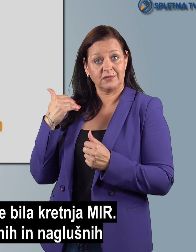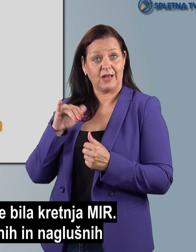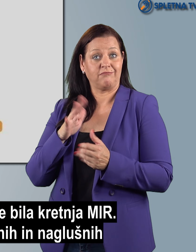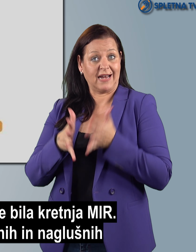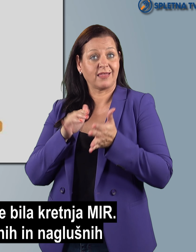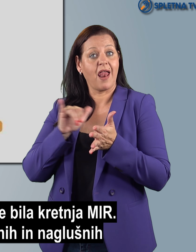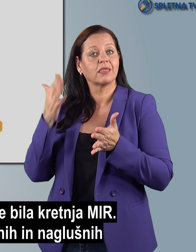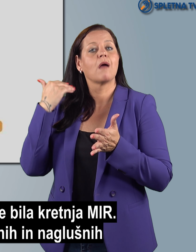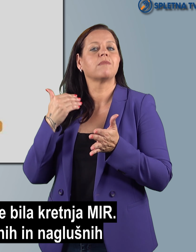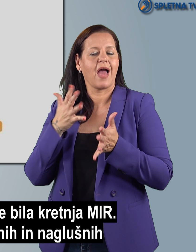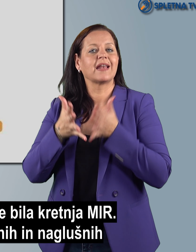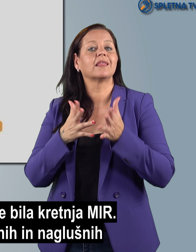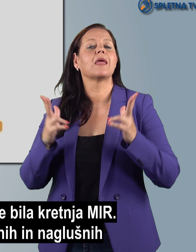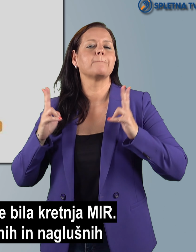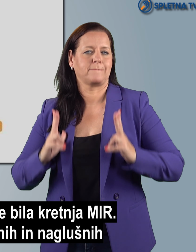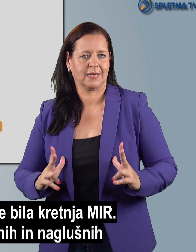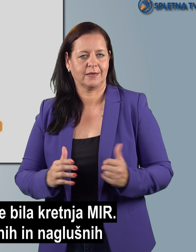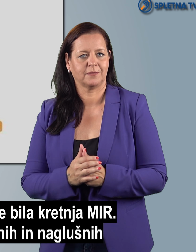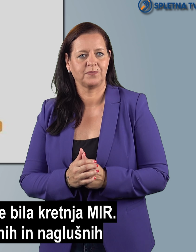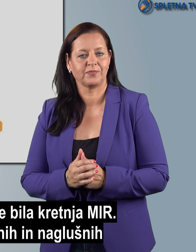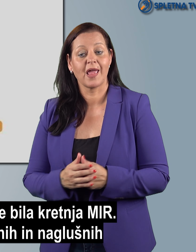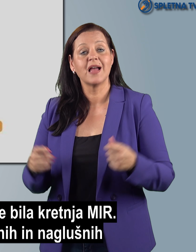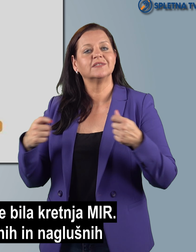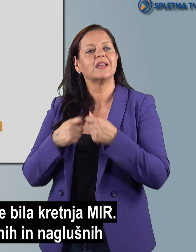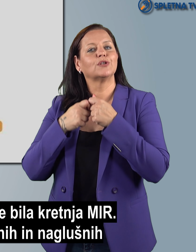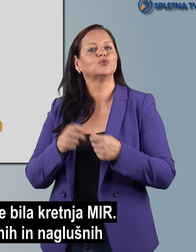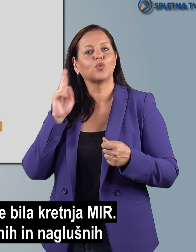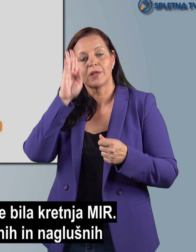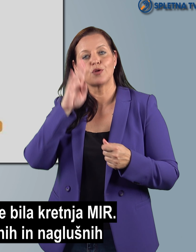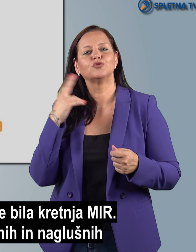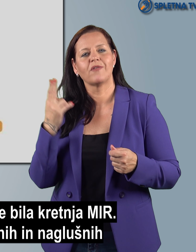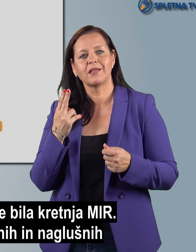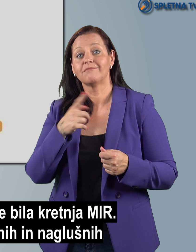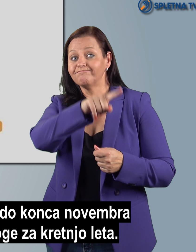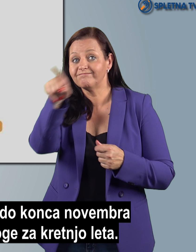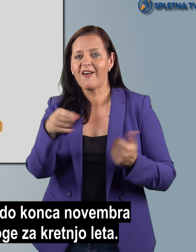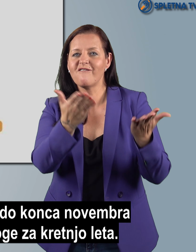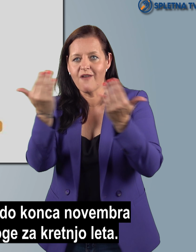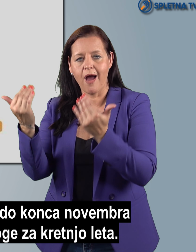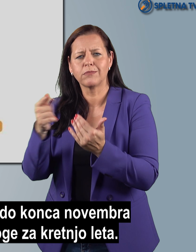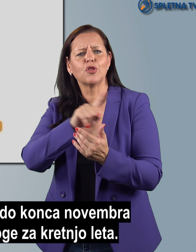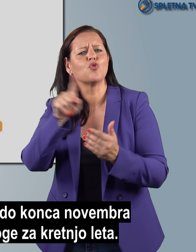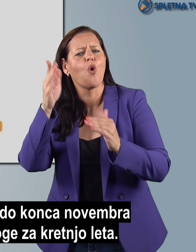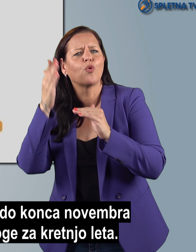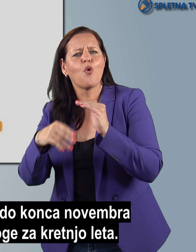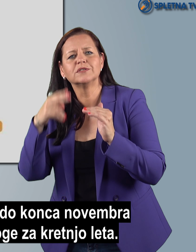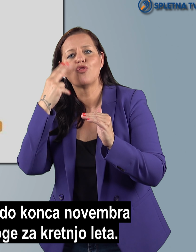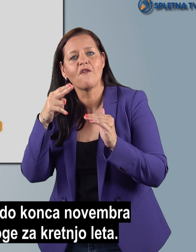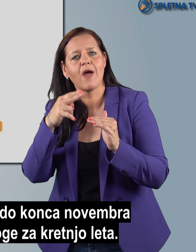Lanska Kretnja leta je bila Kretnja Mir. Zveza društev gluhih in naglušnih Slovenije vas vabi, da do